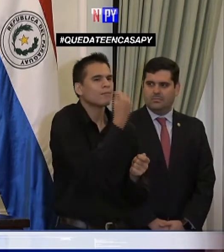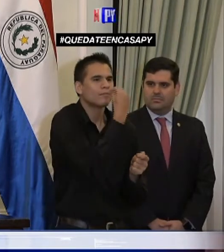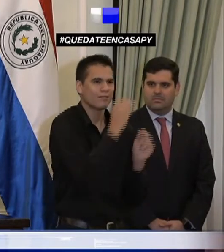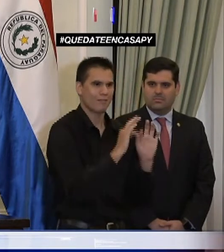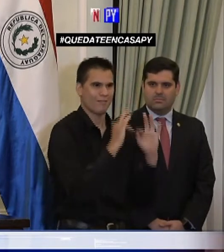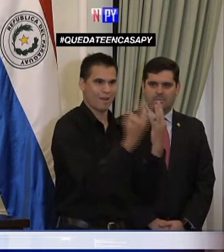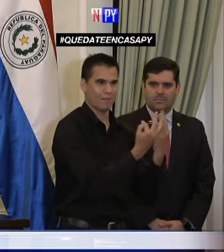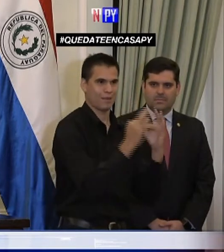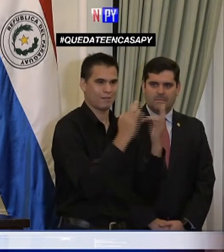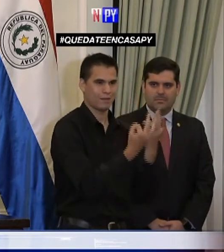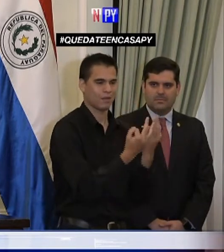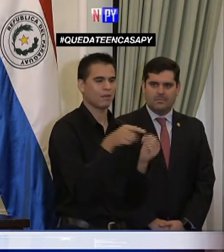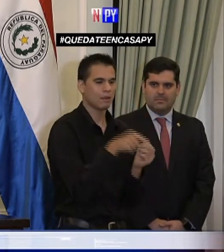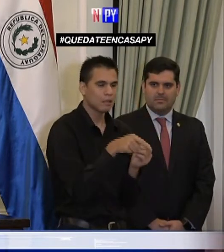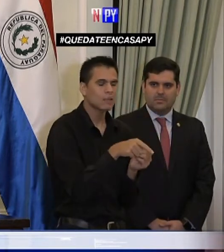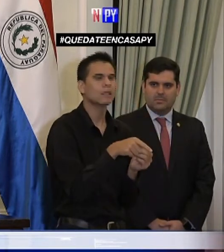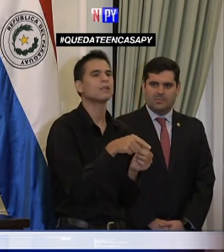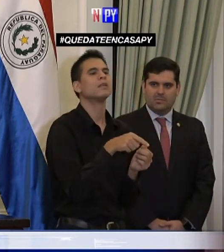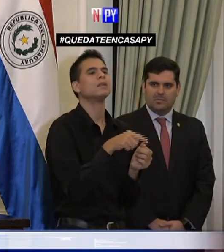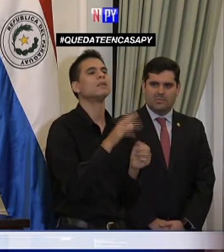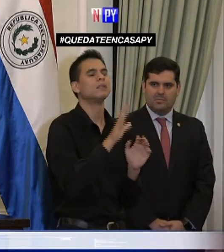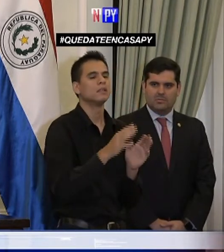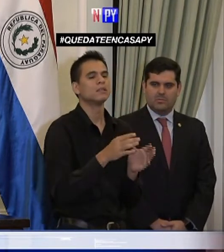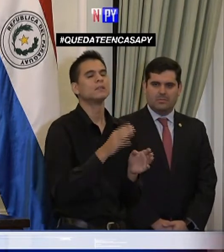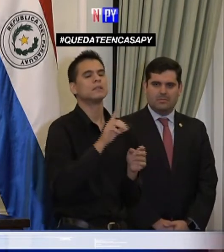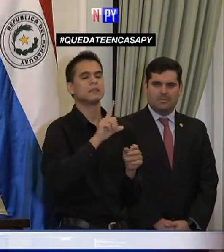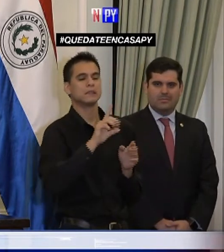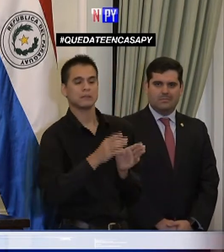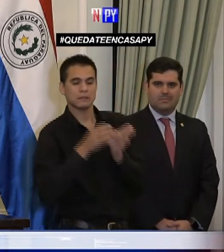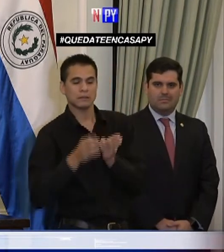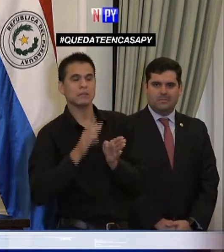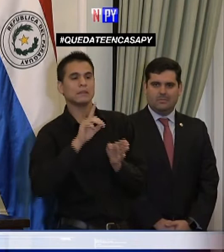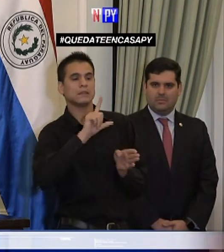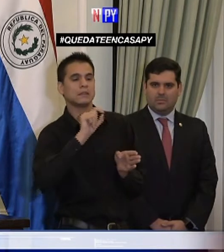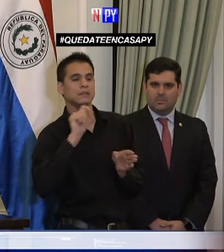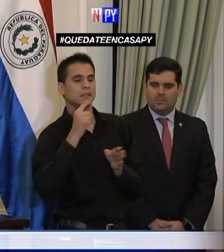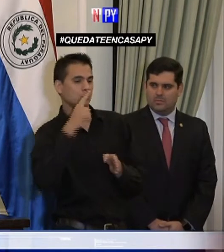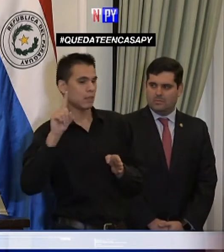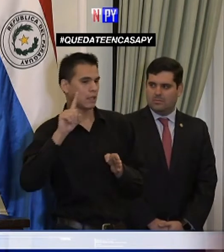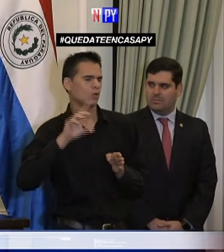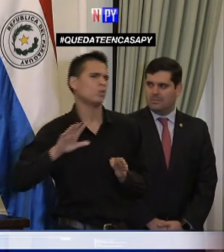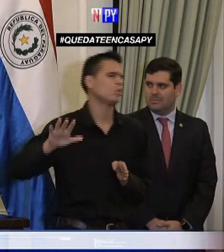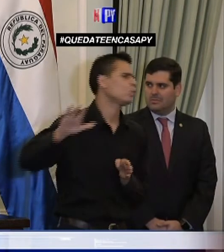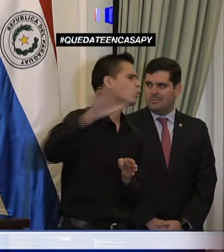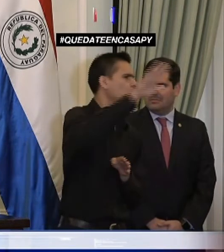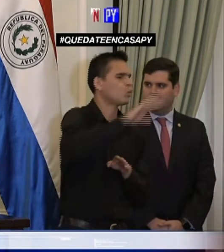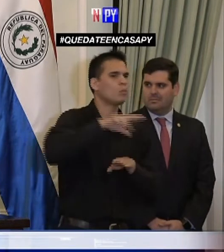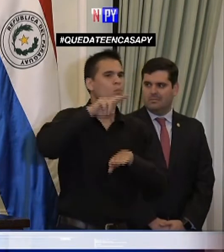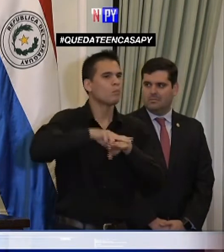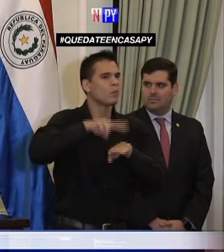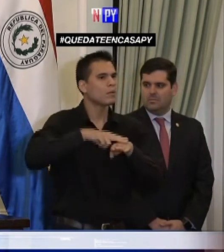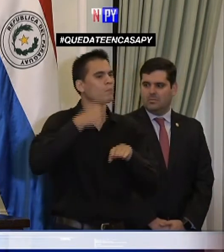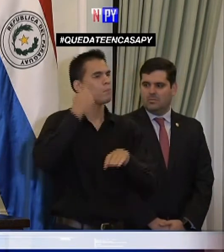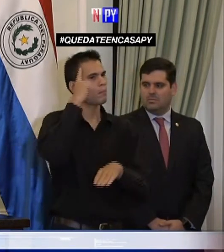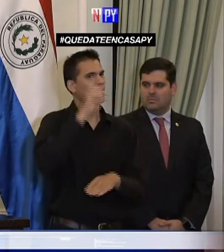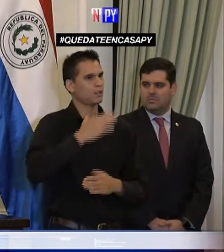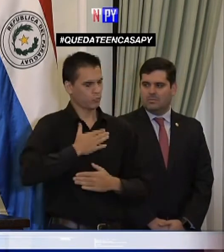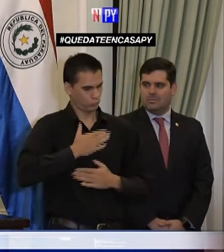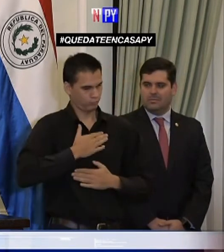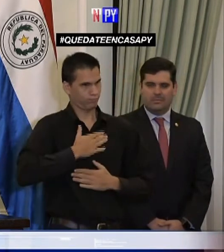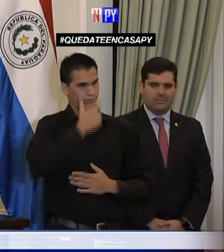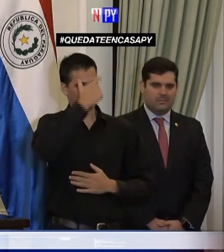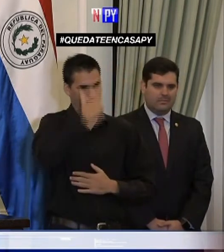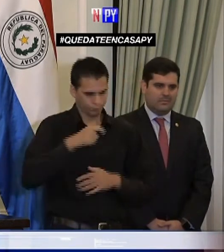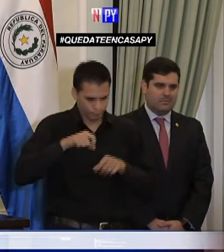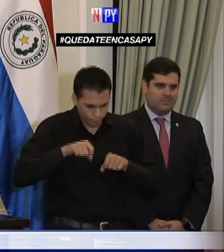un pequeño porcentaje para la renta, y 100.000 fincas en toda la República del Paraguay para lo que es autoconsumo. Para